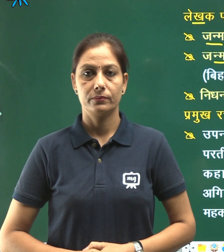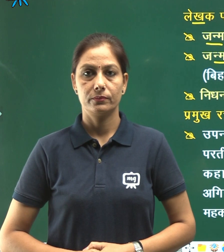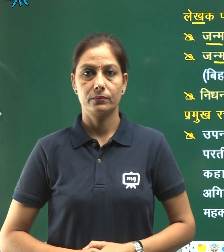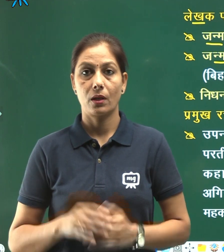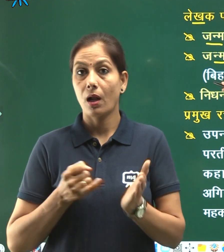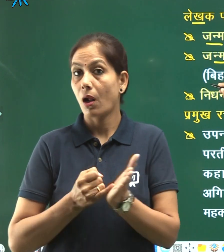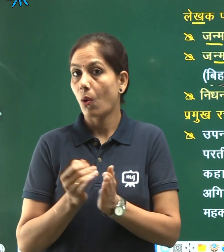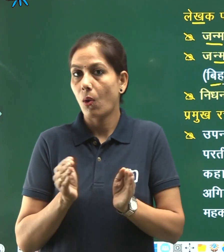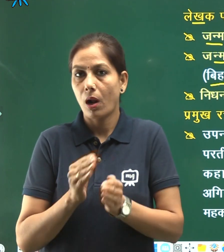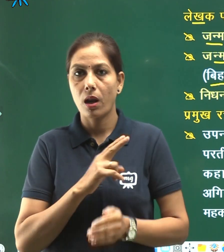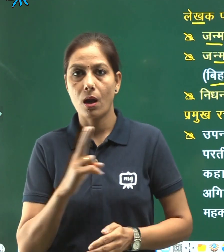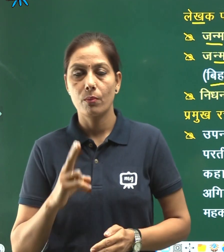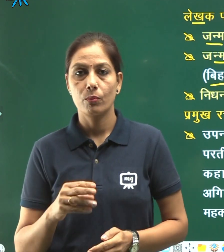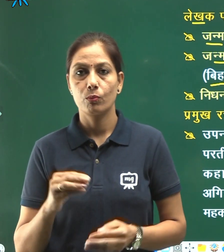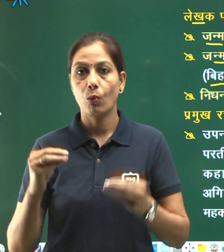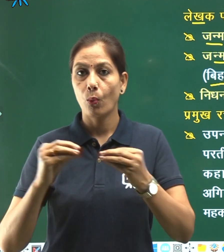पूर्णिया है, जो बिहार में है।